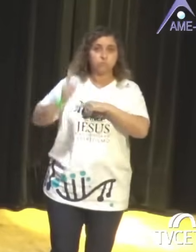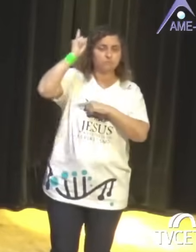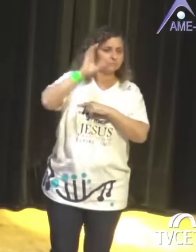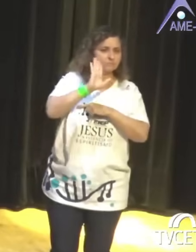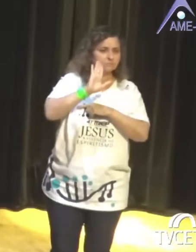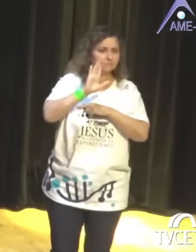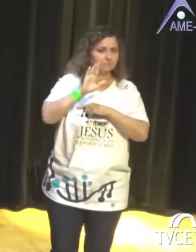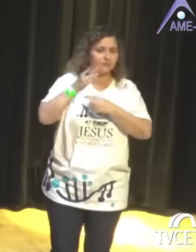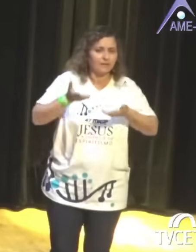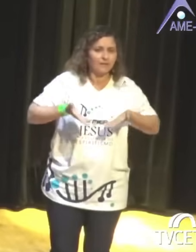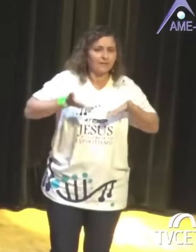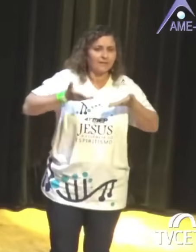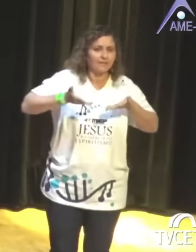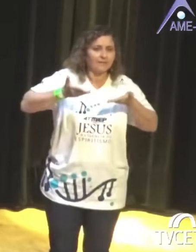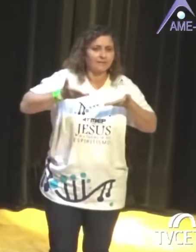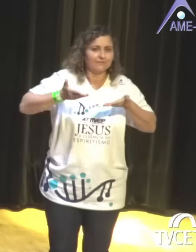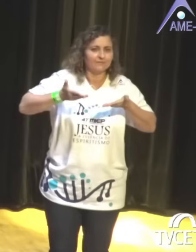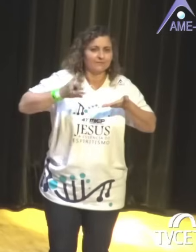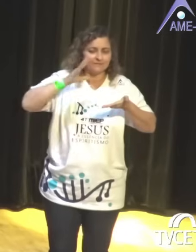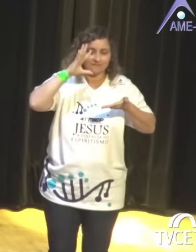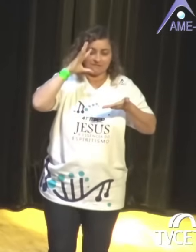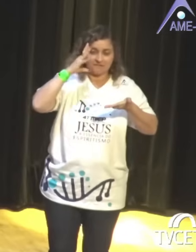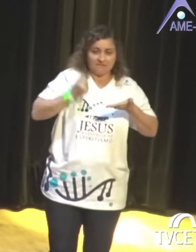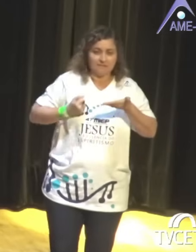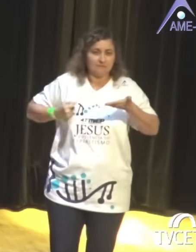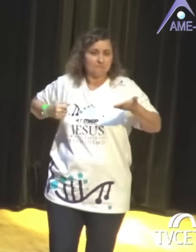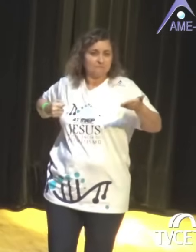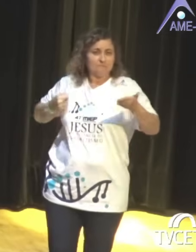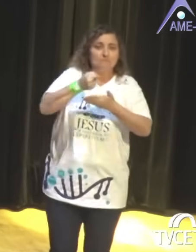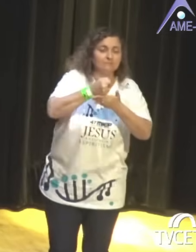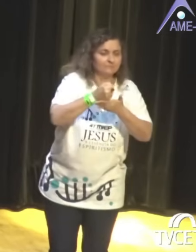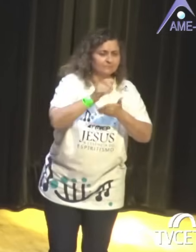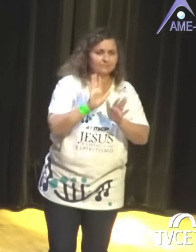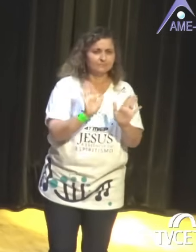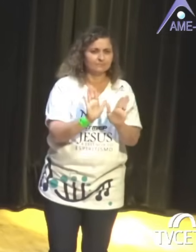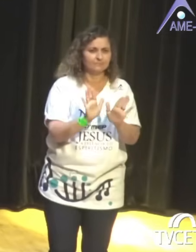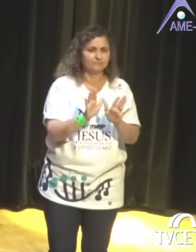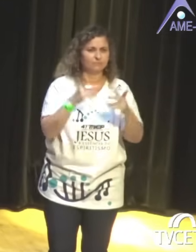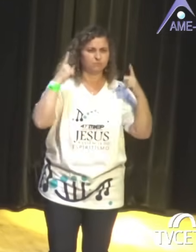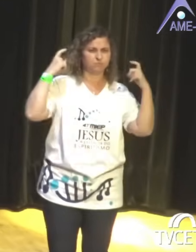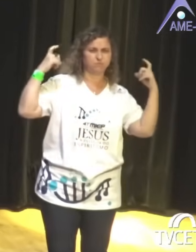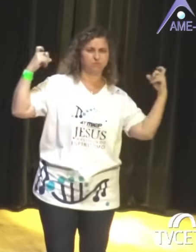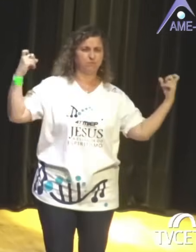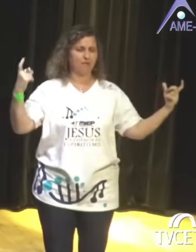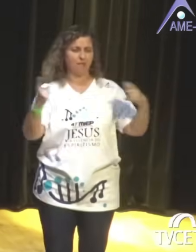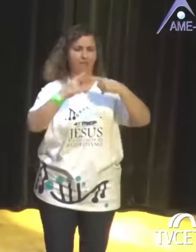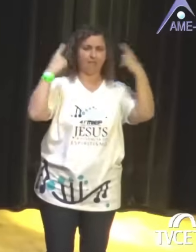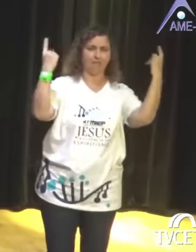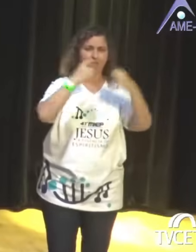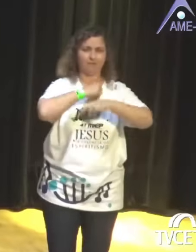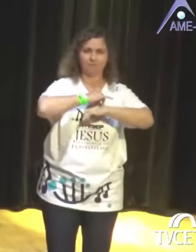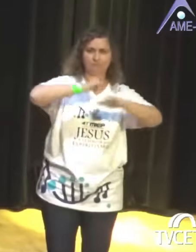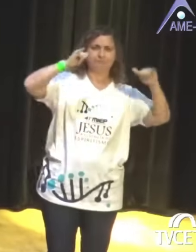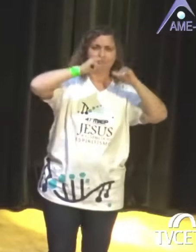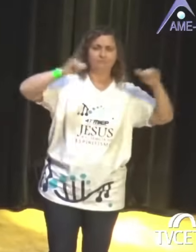Sutil não é um foguete não é aquele potente que faz barulho Solta